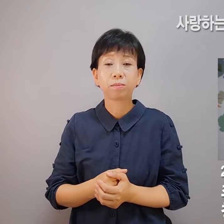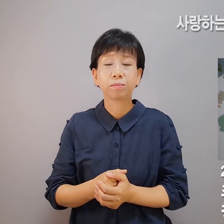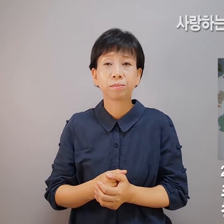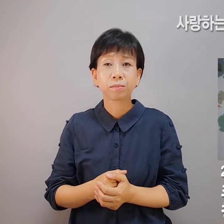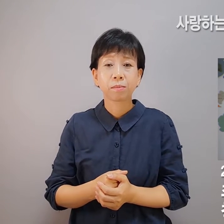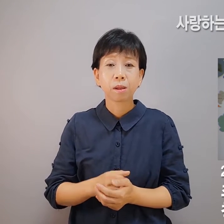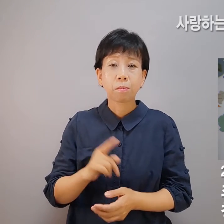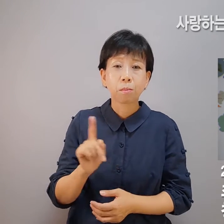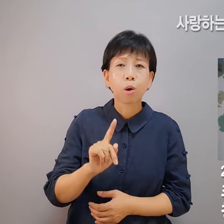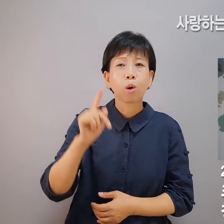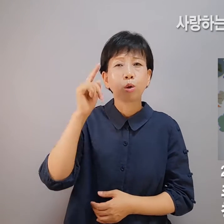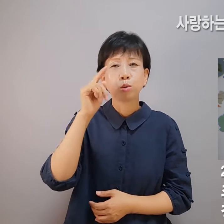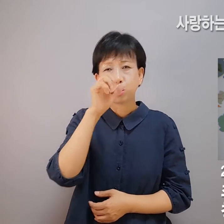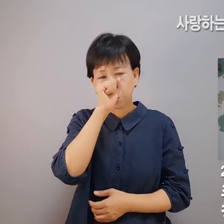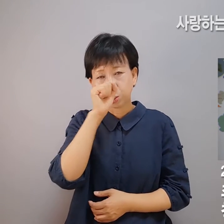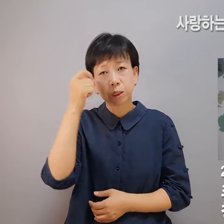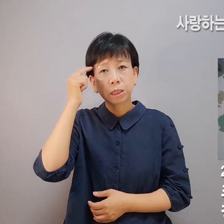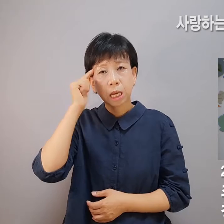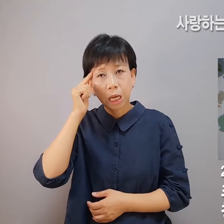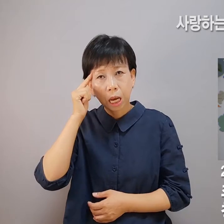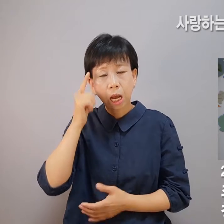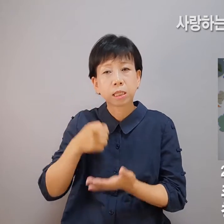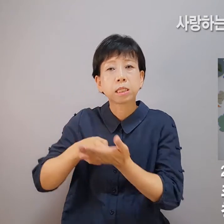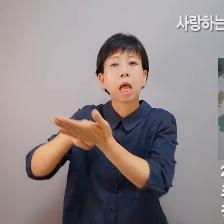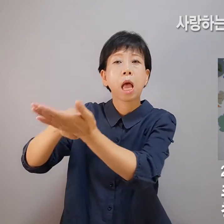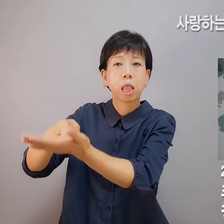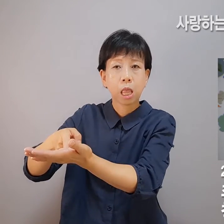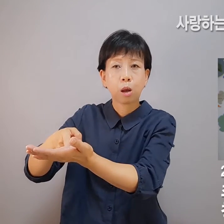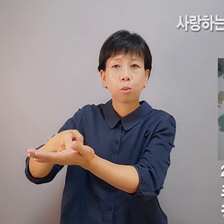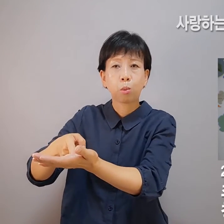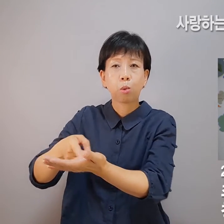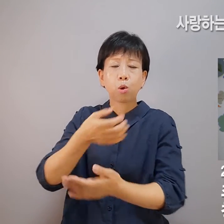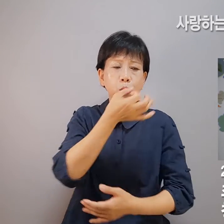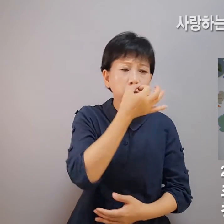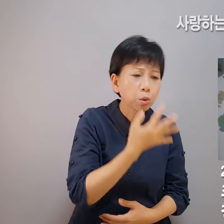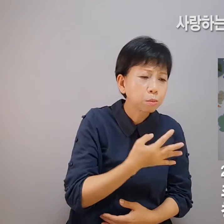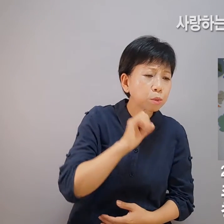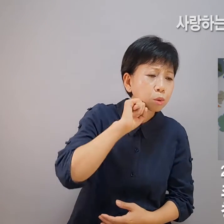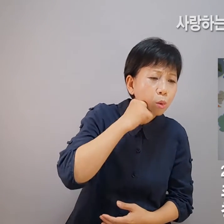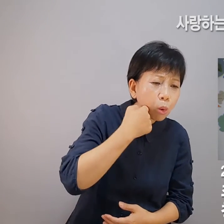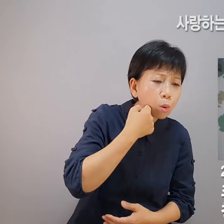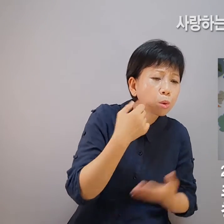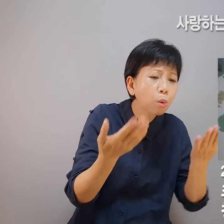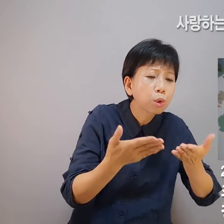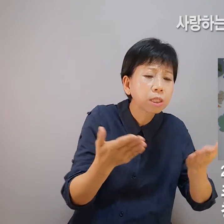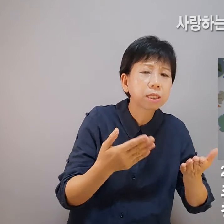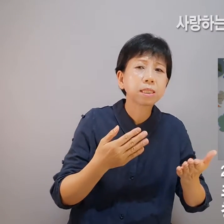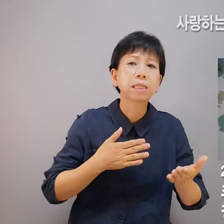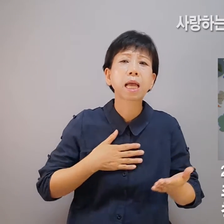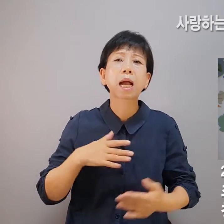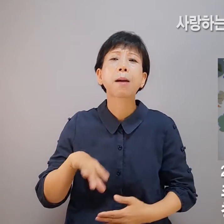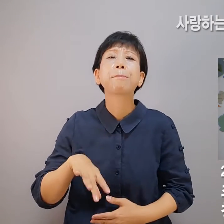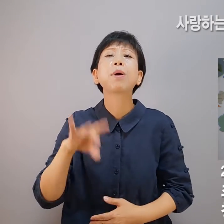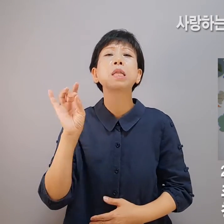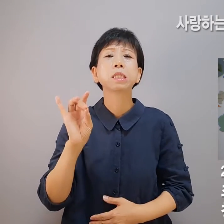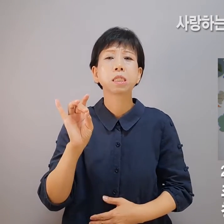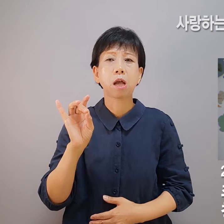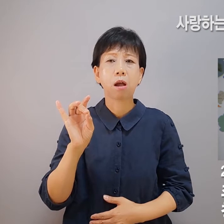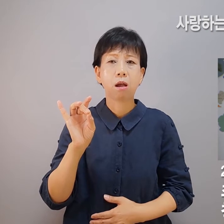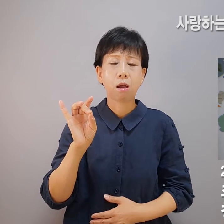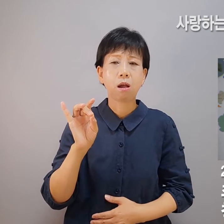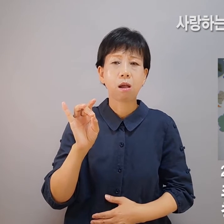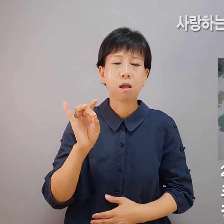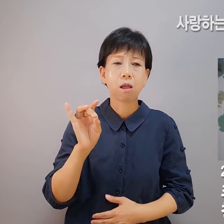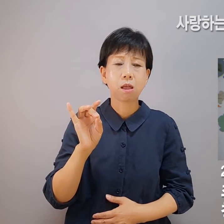있어서 제시하는 분들도 좋지만 또 힘들고 어려운 일을 찾아서 우리 같이 하는 그런 책임감 있는 태도도 중요하다는